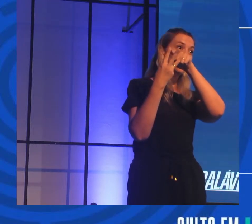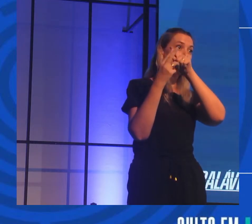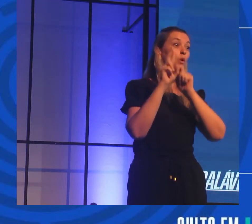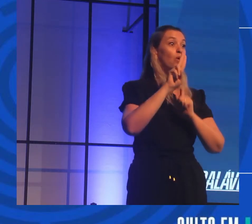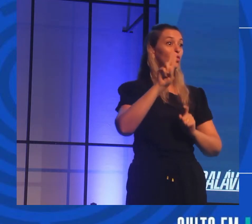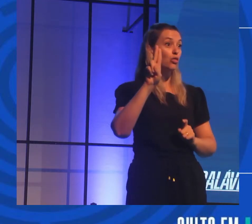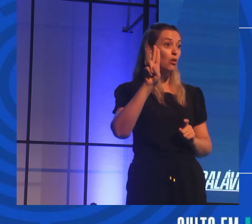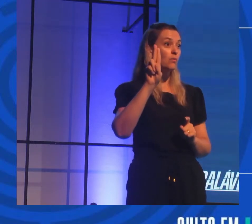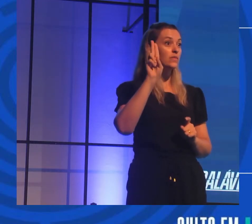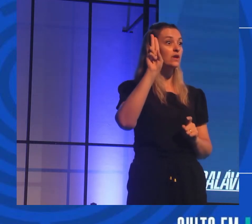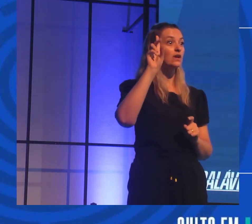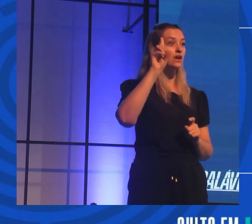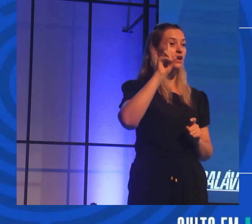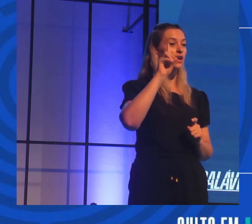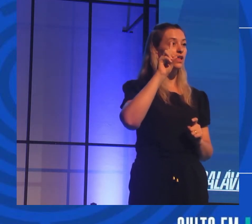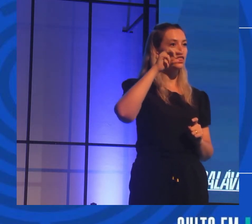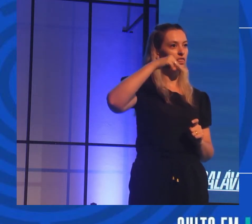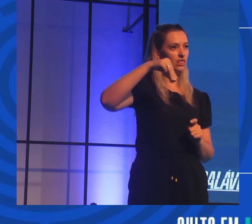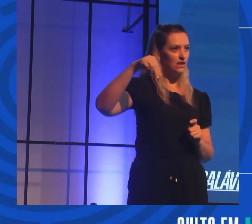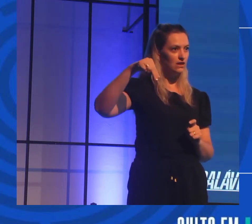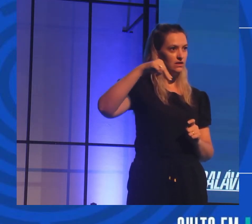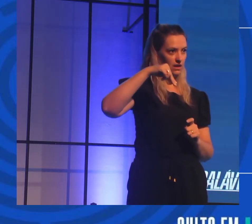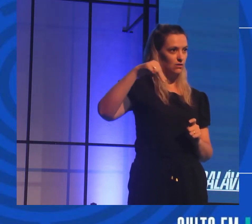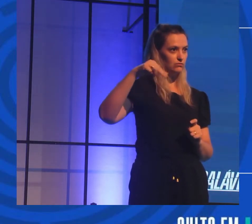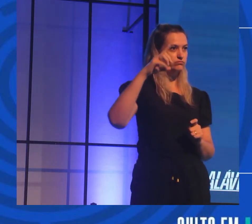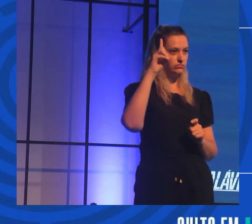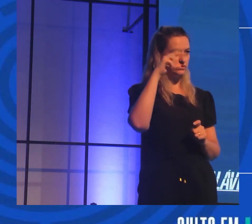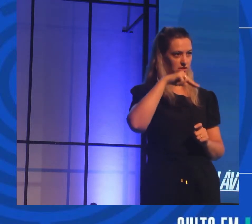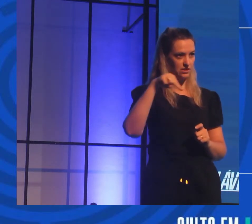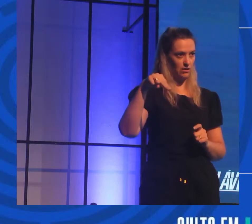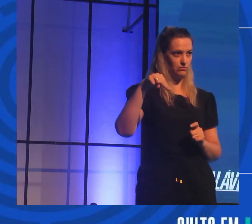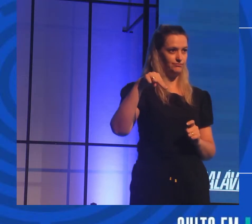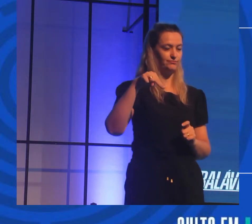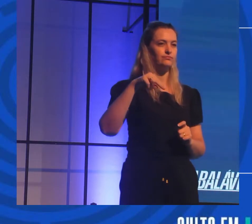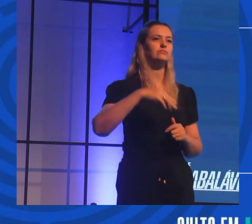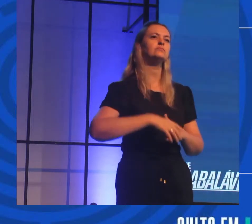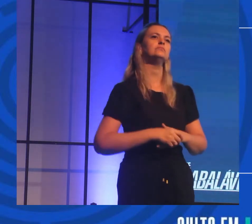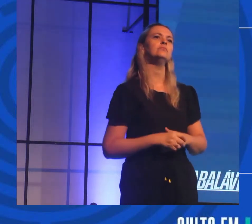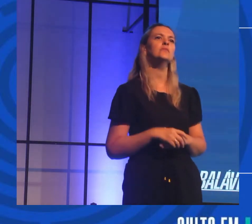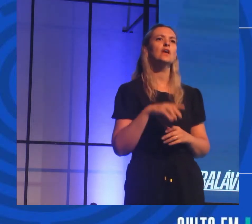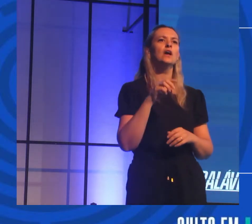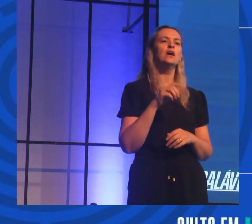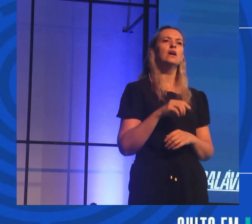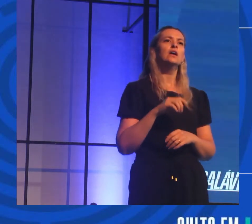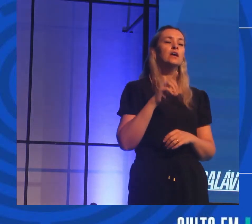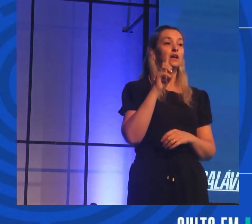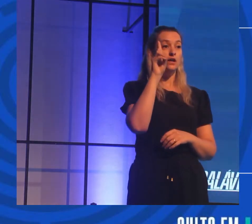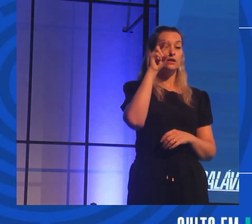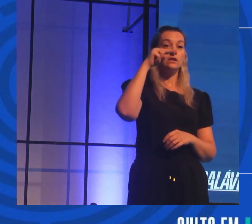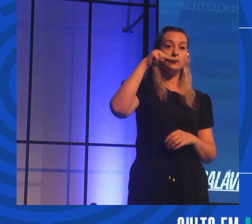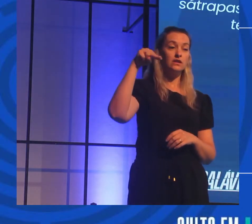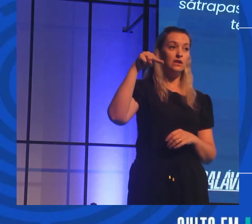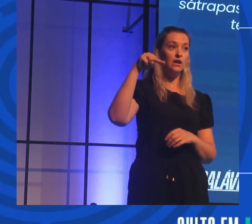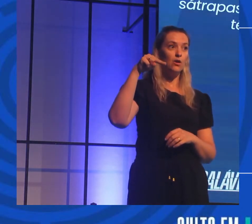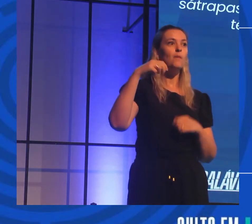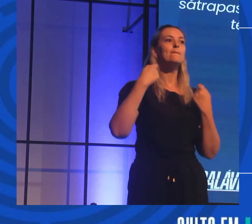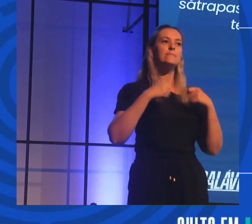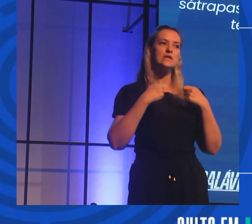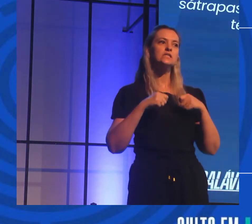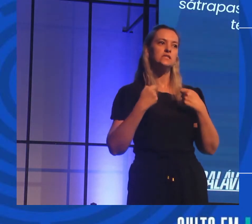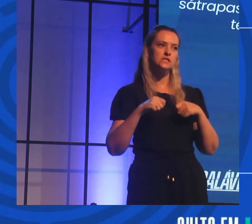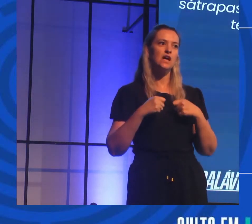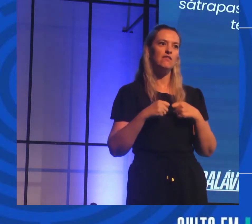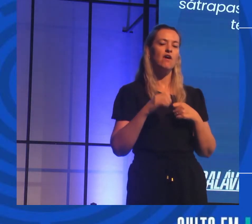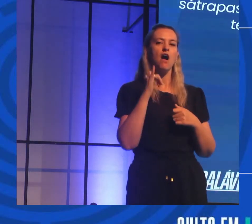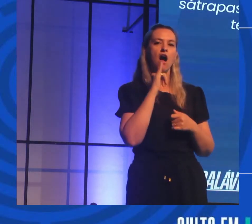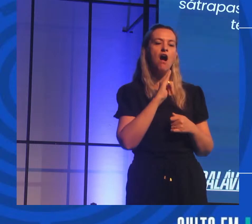prestar contas a eles, para que o rei não sofresse nenhuma perda. E olha o que Daniel fez. Ora, Daniel se